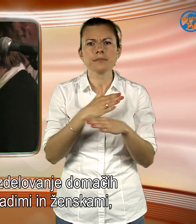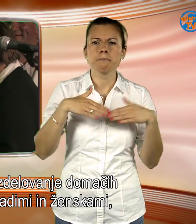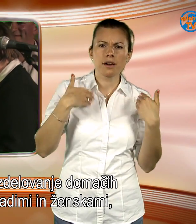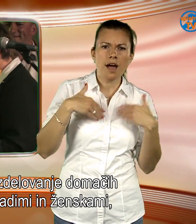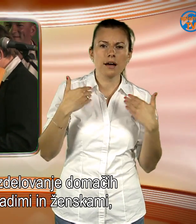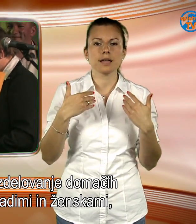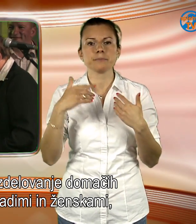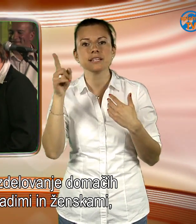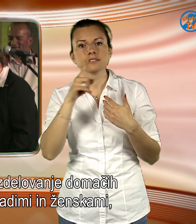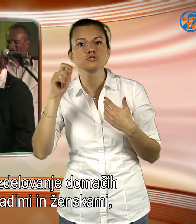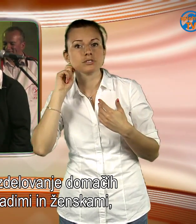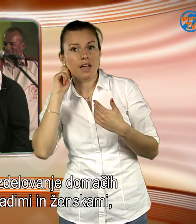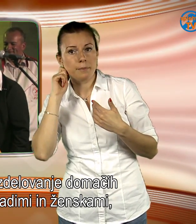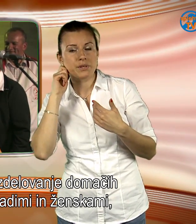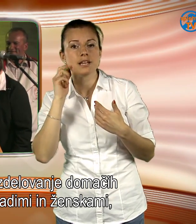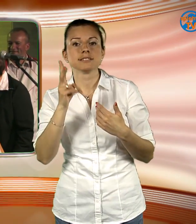vrhunske rezultate.